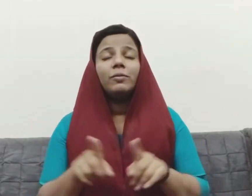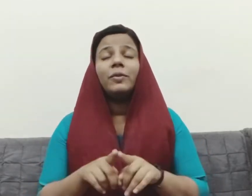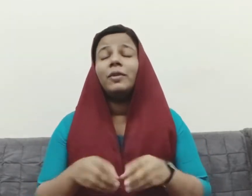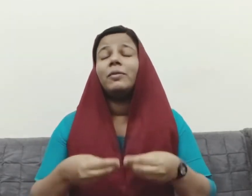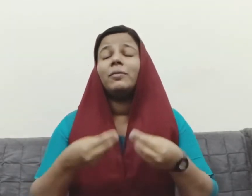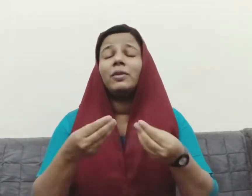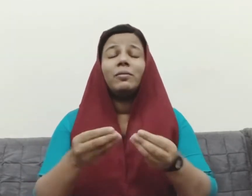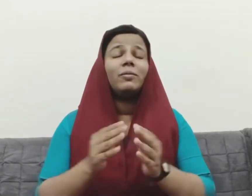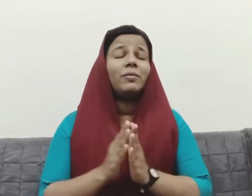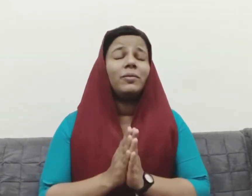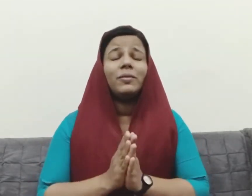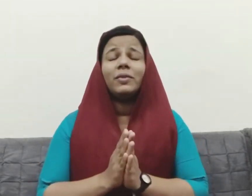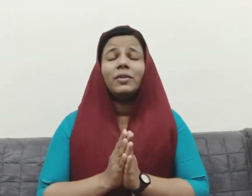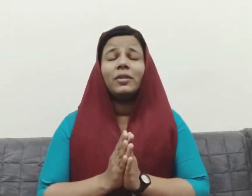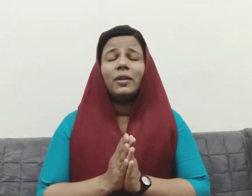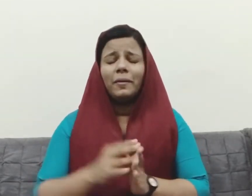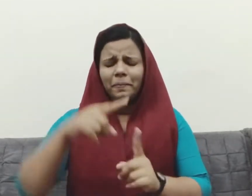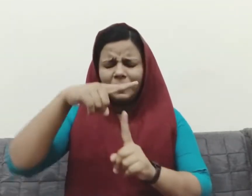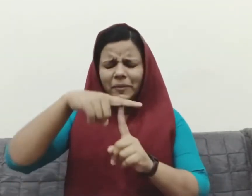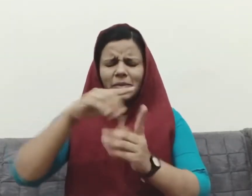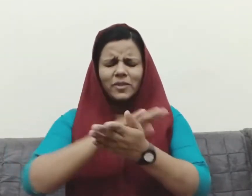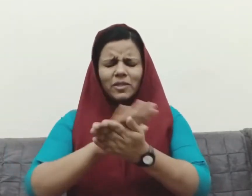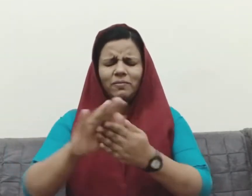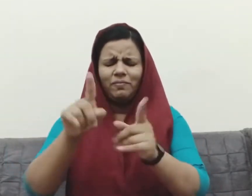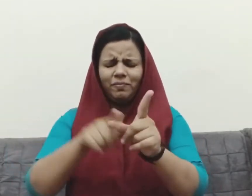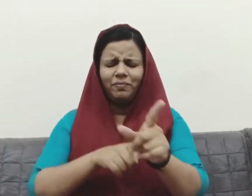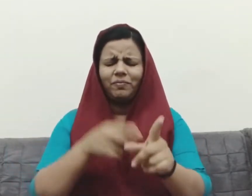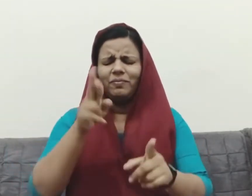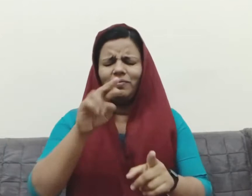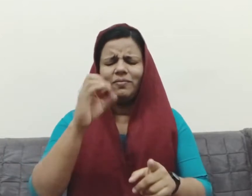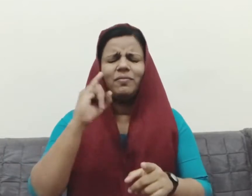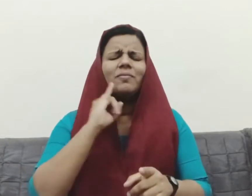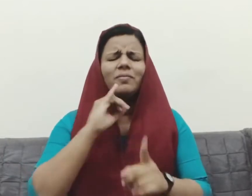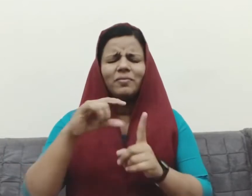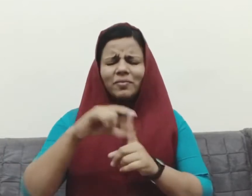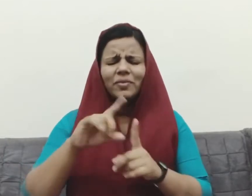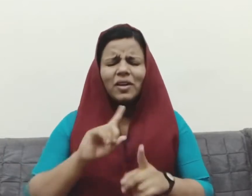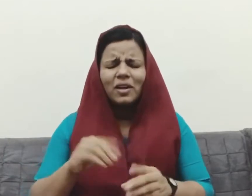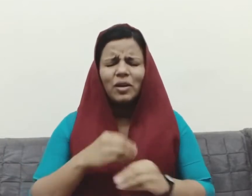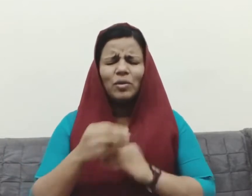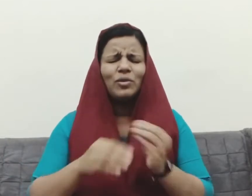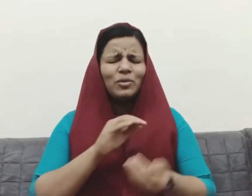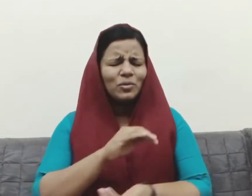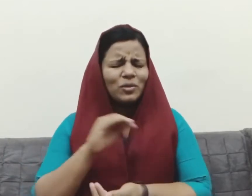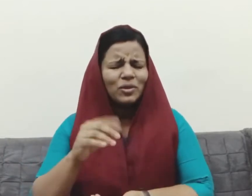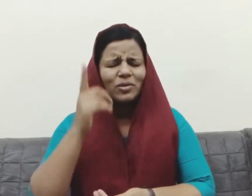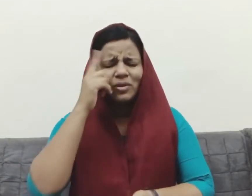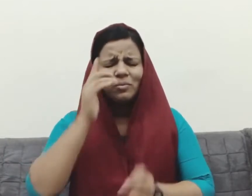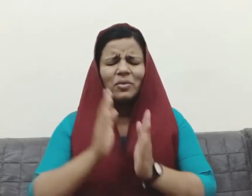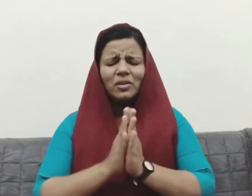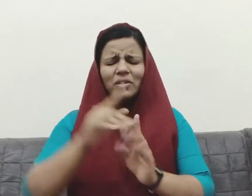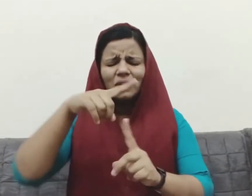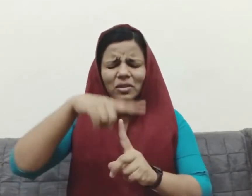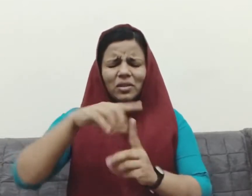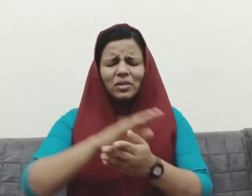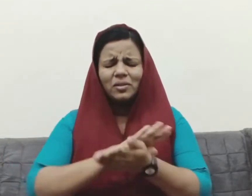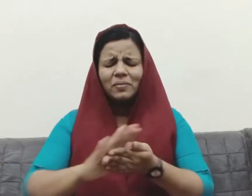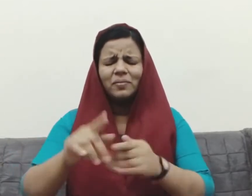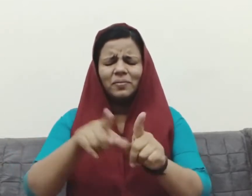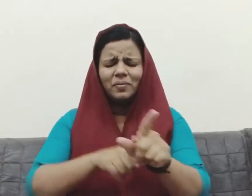അങ്ങയുടെ കരങ്ങളിലേക്ക് ഏൽപ്പിച്ചു പ്രാർത്ഥിക്കുന്ന കർത്താവെ, തൈറോയിഡിൻ്റെ ബുദ്ധിമുട്ടിനാൽ ഭാരപ്പെടുന്നവർക്ക് വേണ്ടി പ്രാർത്ഥിക്കുന്നു. പ്രത്യേകിച്ച് കുഞ്ഞുങ്ങൾക്ക് വേണ്ടി ഞങ്ങൾ പ്രാർത്ഥിക്കുക. തൈറോയിഡിൻ്റെ